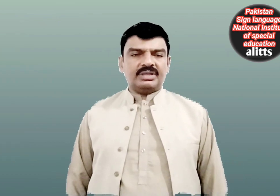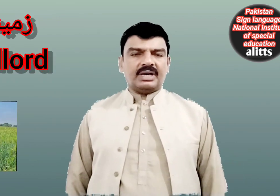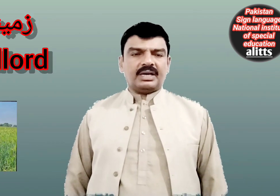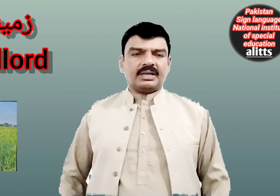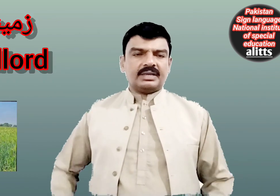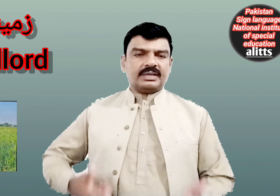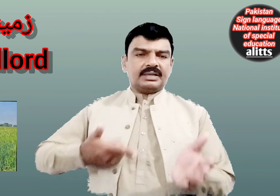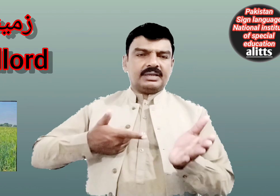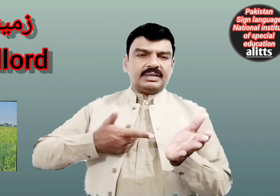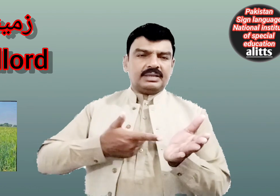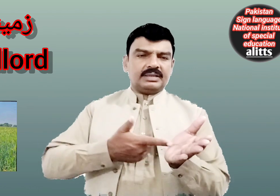जिमीदार,